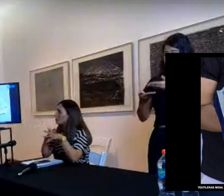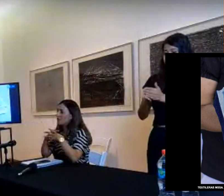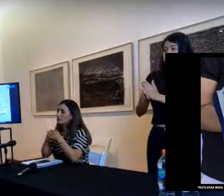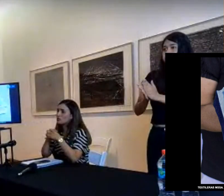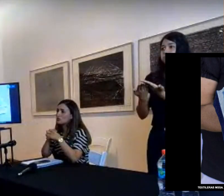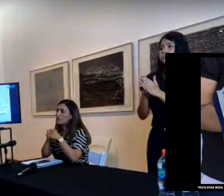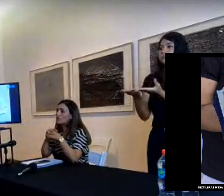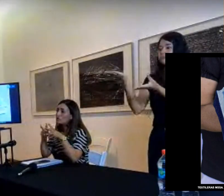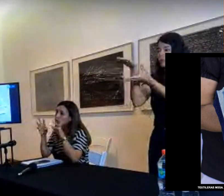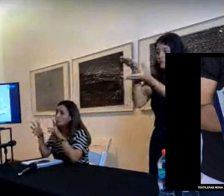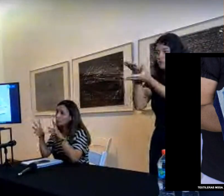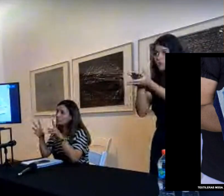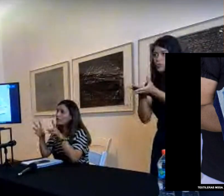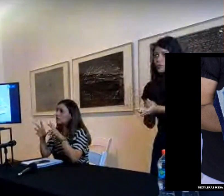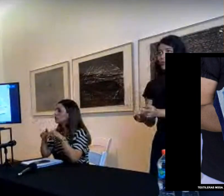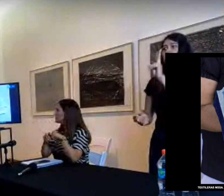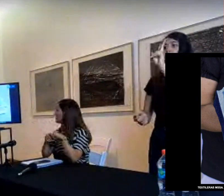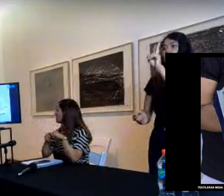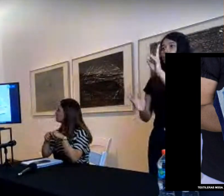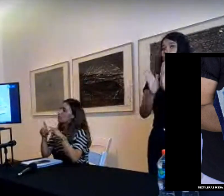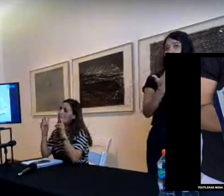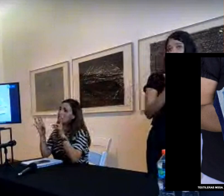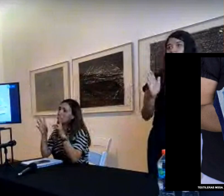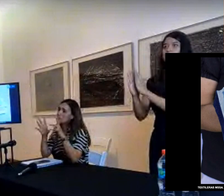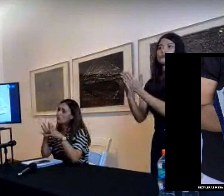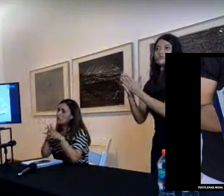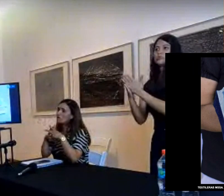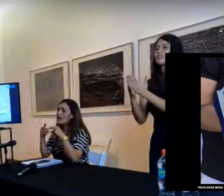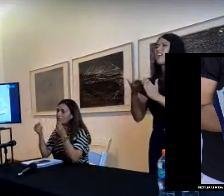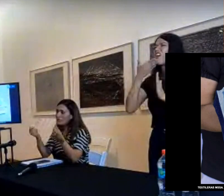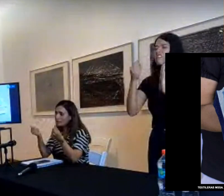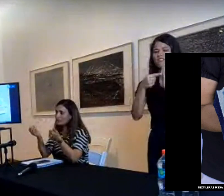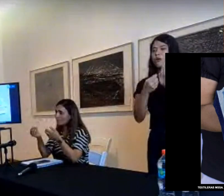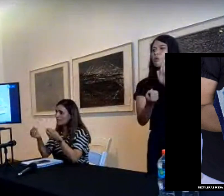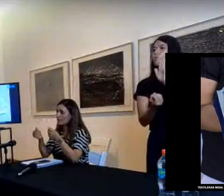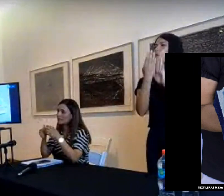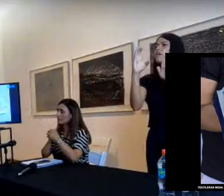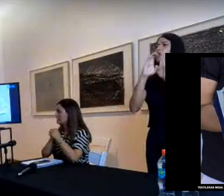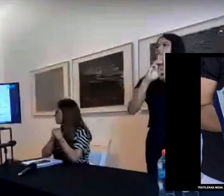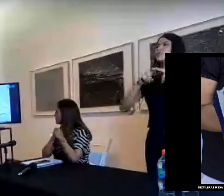una compilación donde hay dos tomos donde se habla de una nueva constitución a través de la